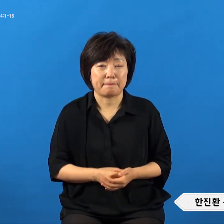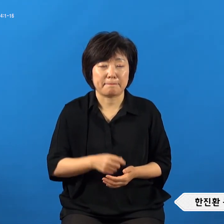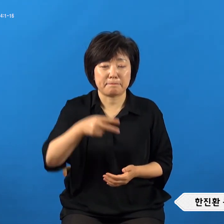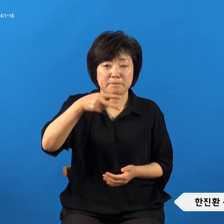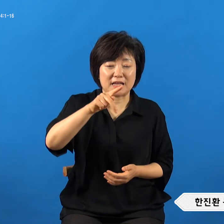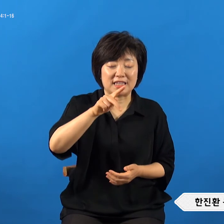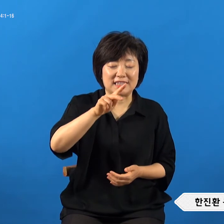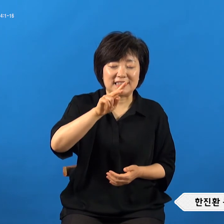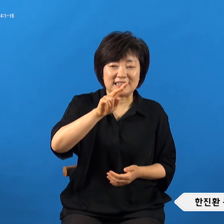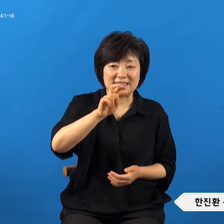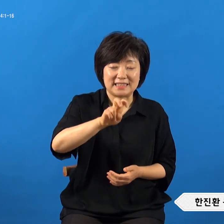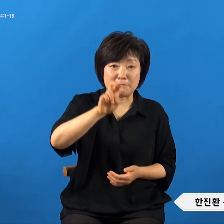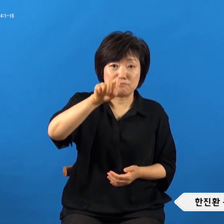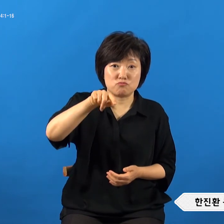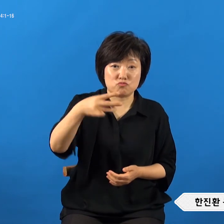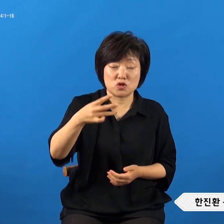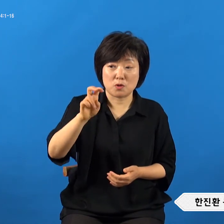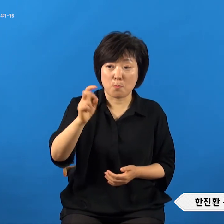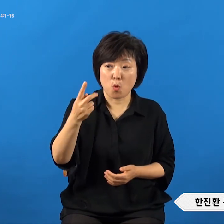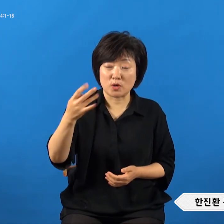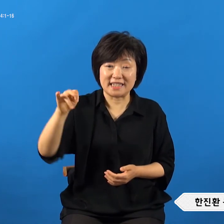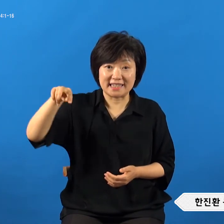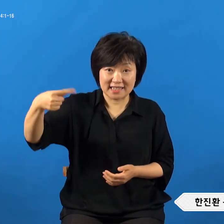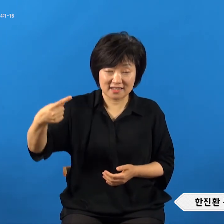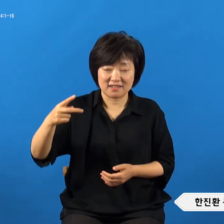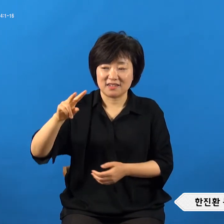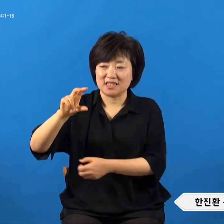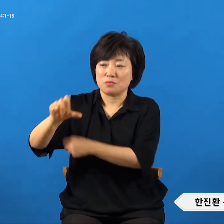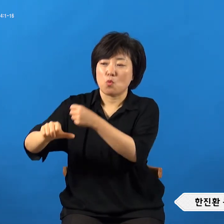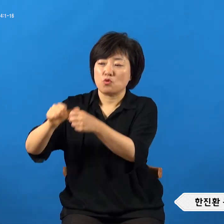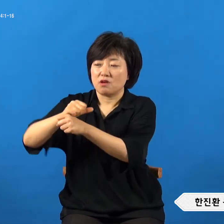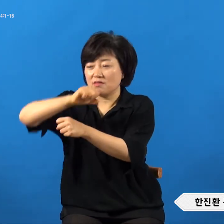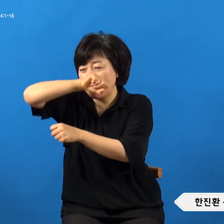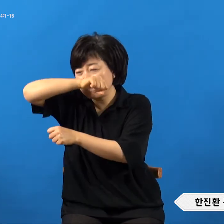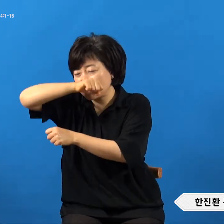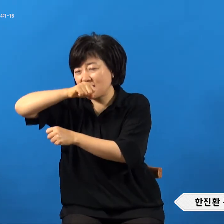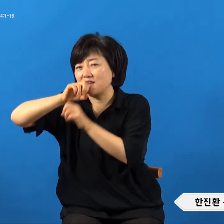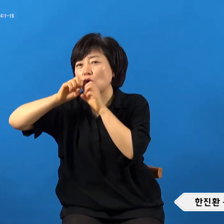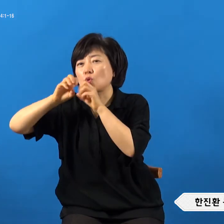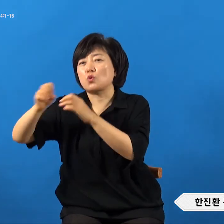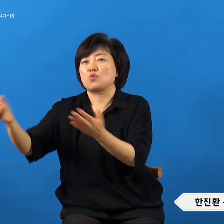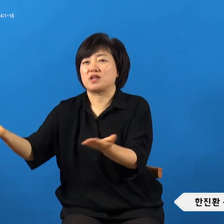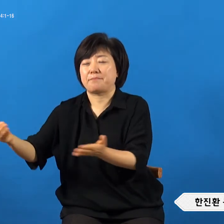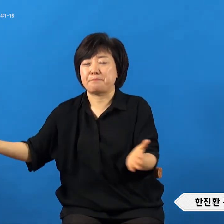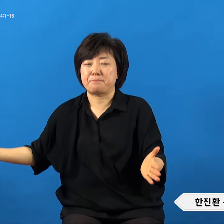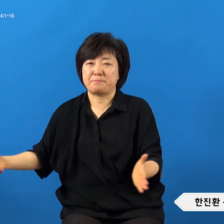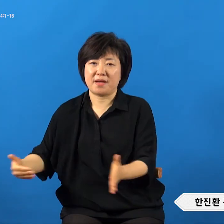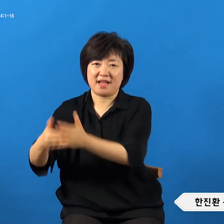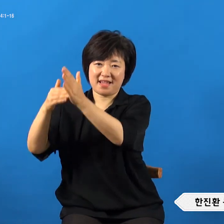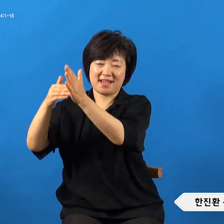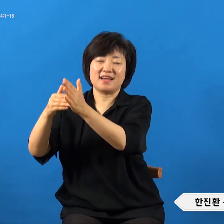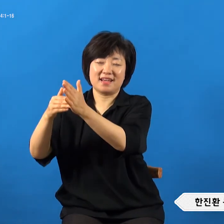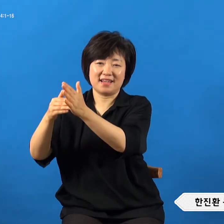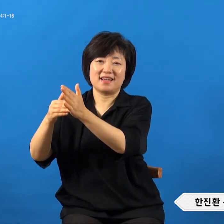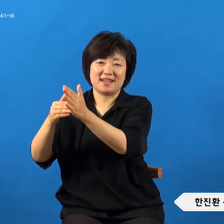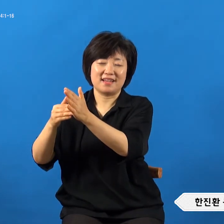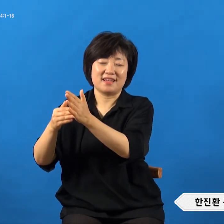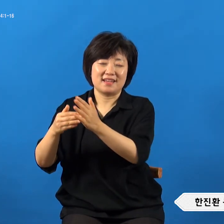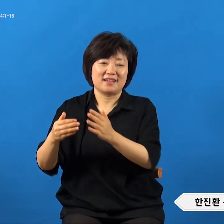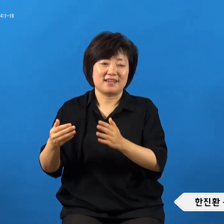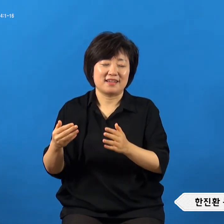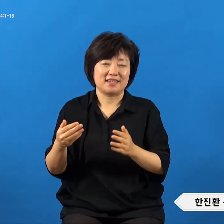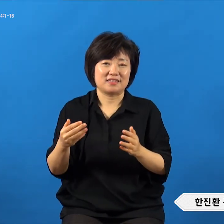세무얼 모리슨이라는 선교사가 25년 아프리카 선교 사역을 마치고 이제 귀국을 하게 되었습니다.